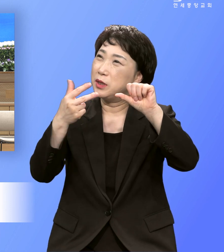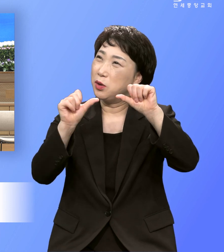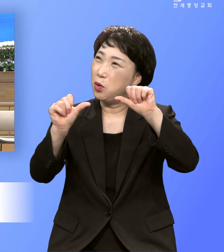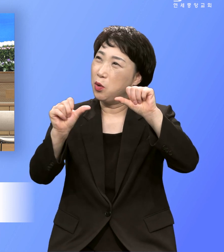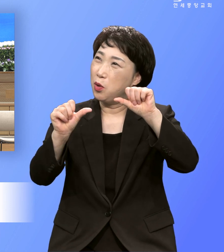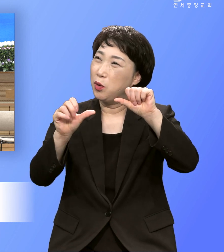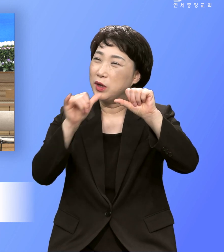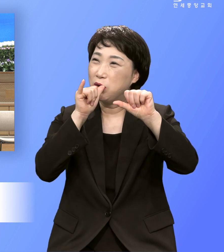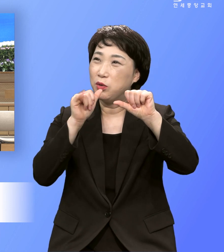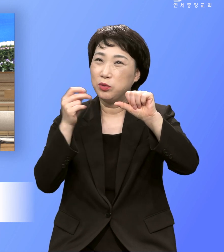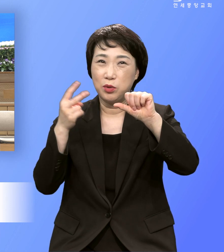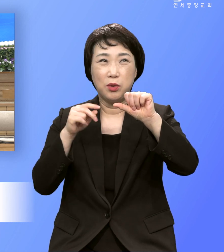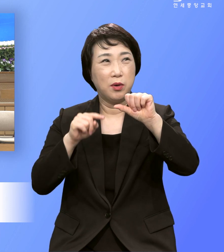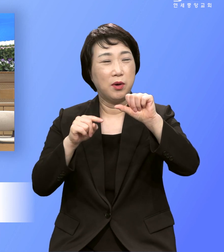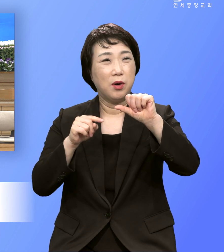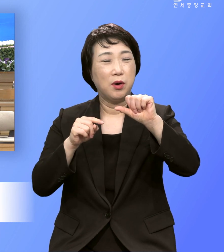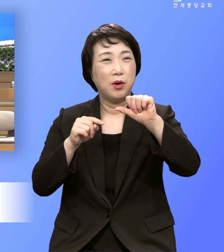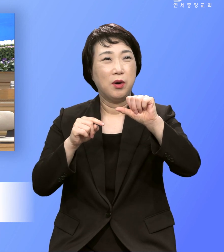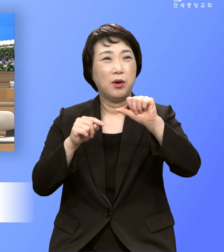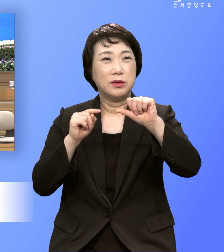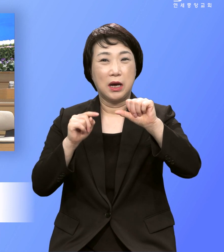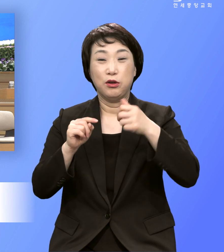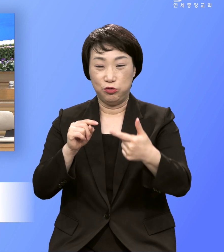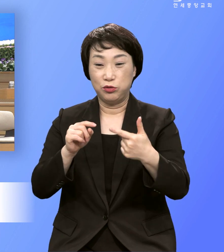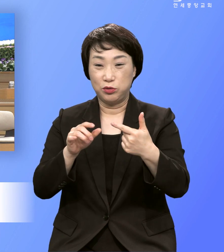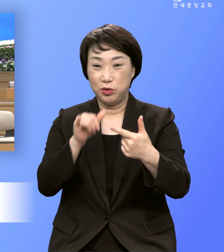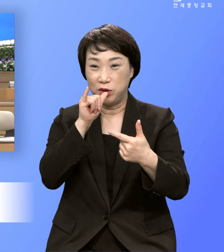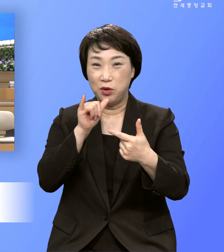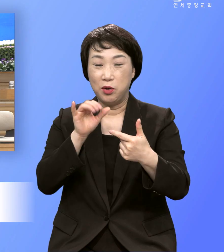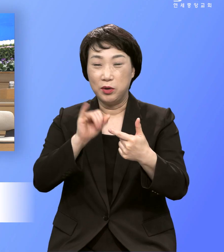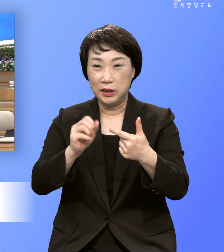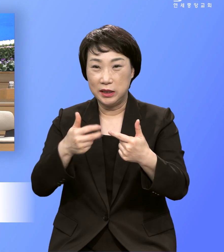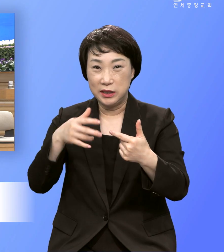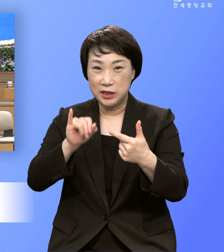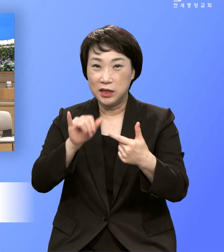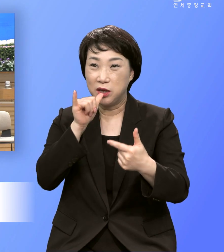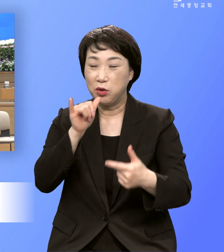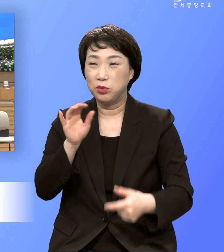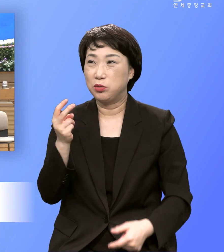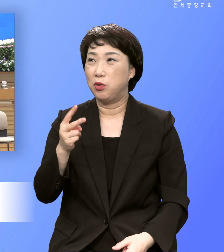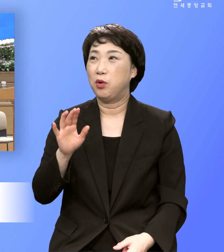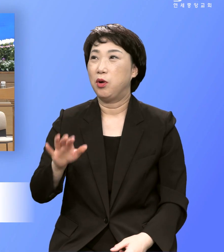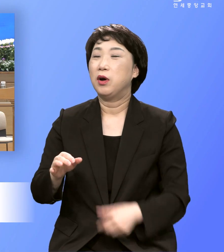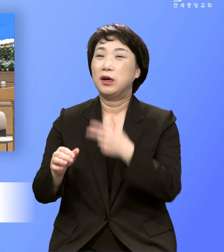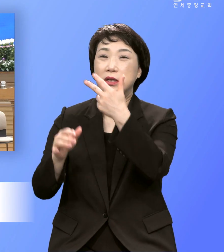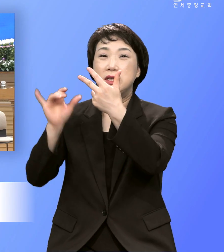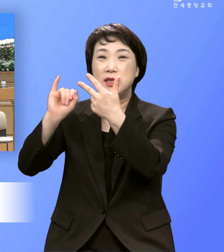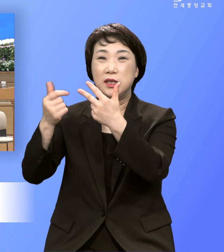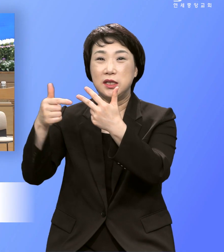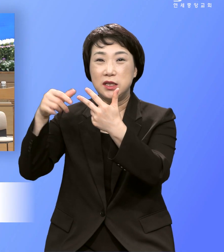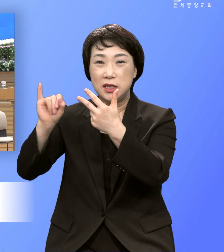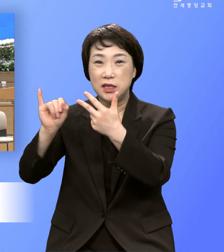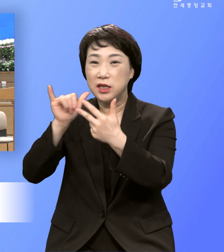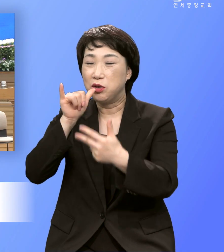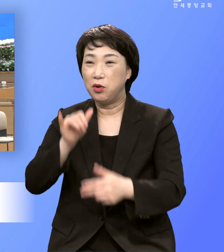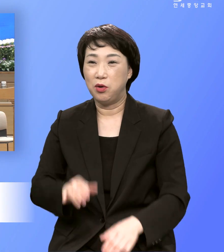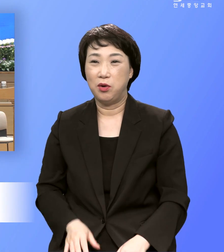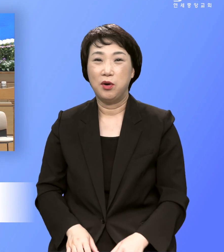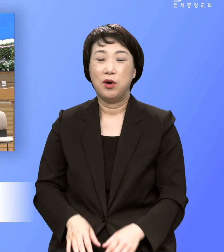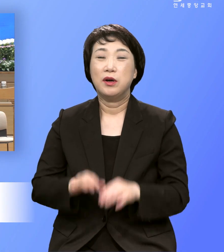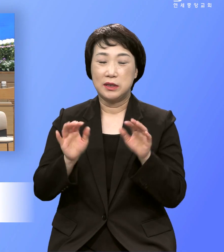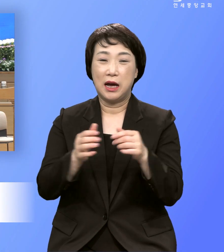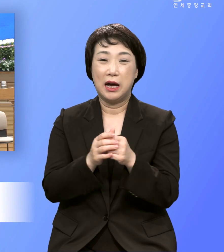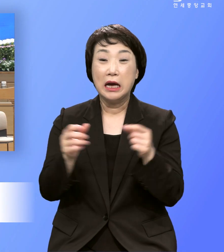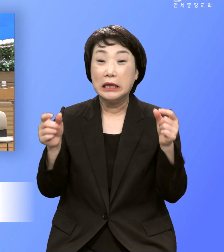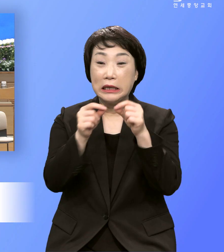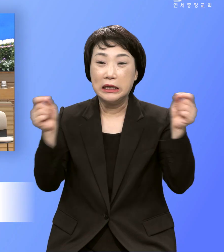5.75인치짜리가 있어. 또 6인치짜리가 있다. 또 7인치짜리가 있어. 가위들이 다